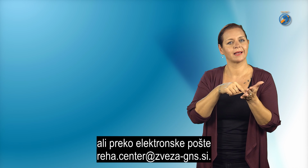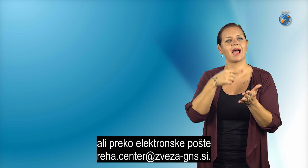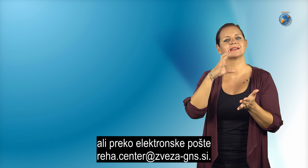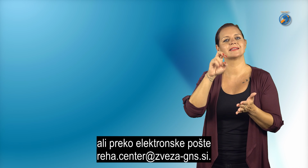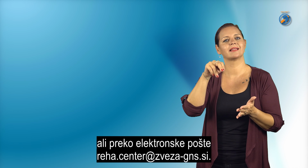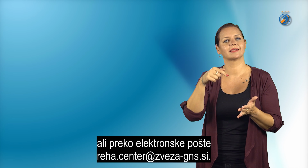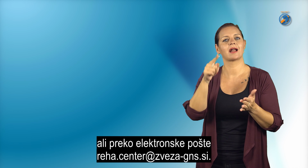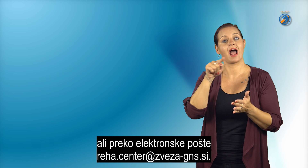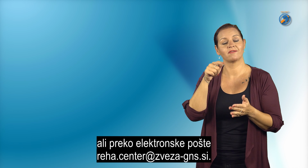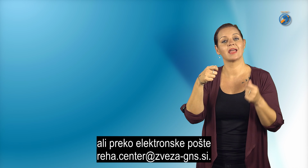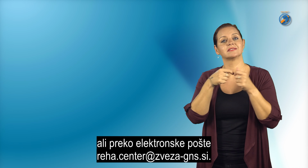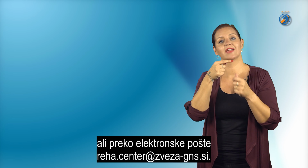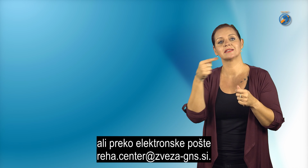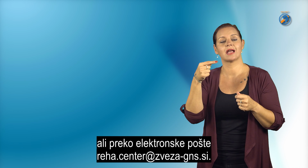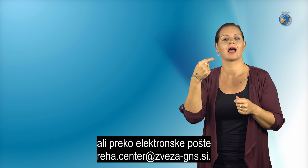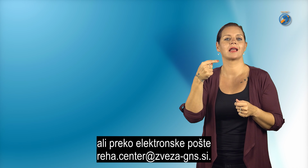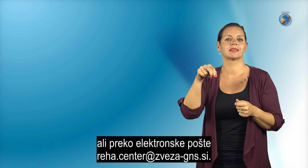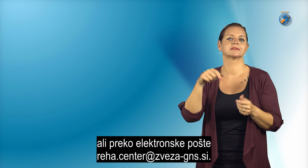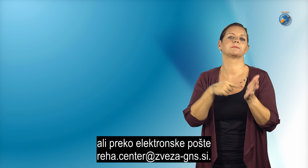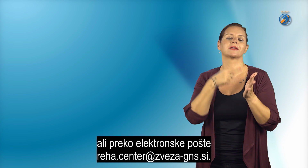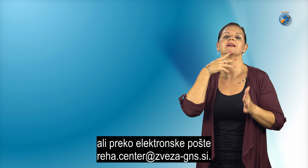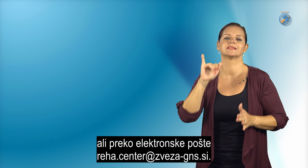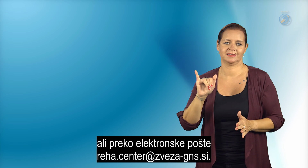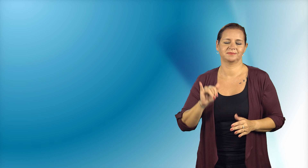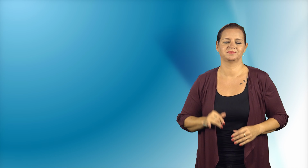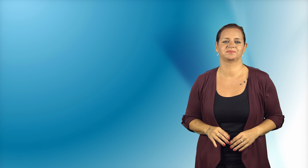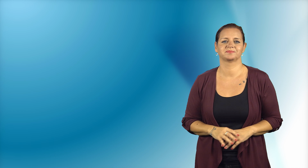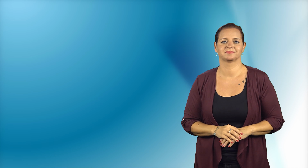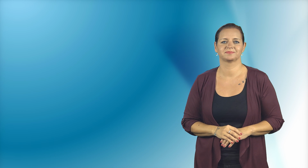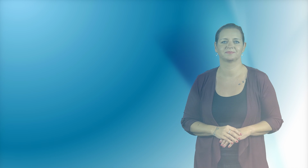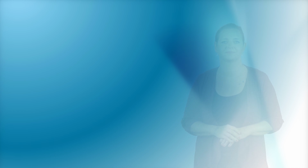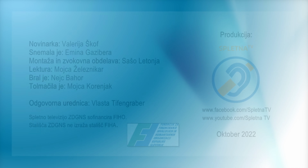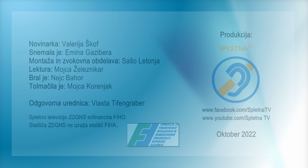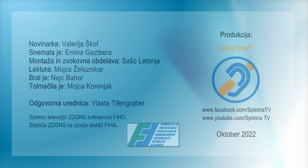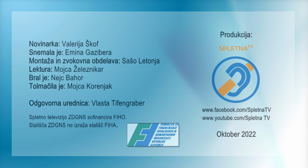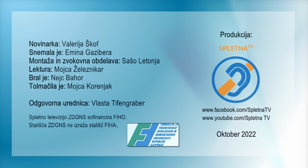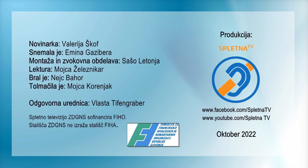reha.center@zveza-gns.si.